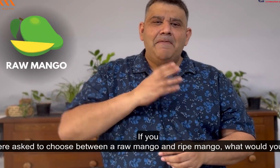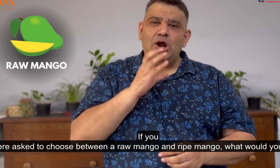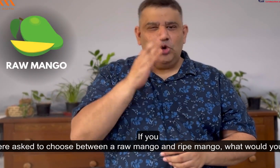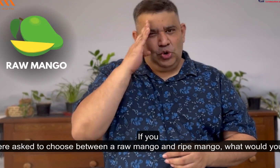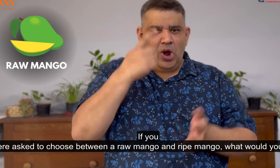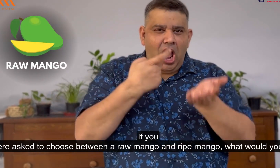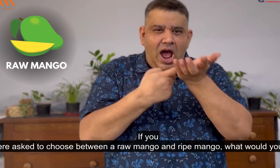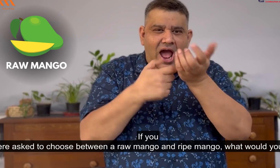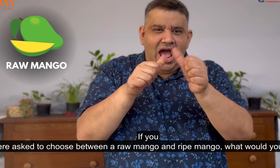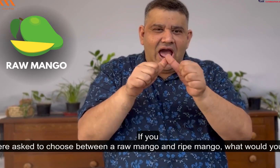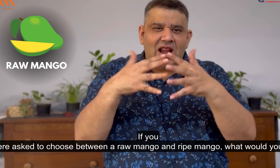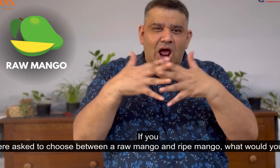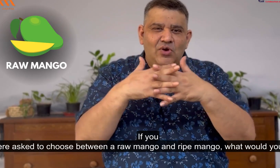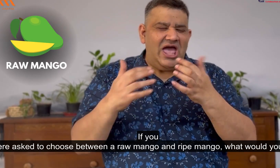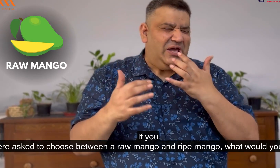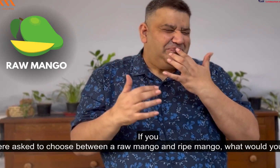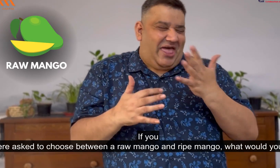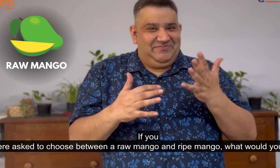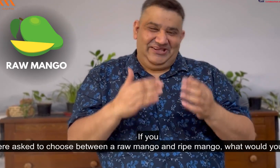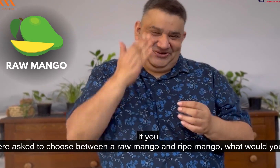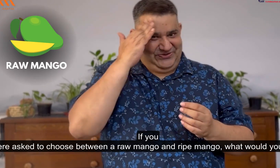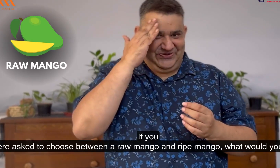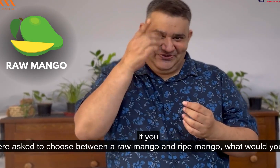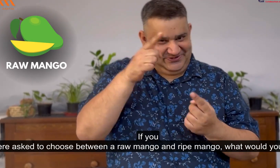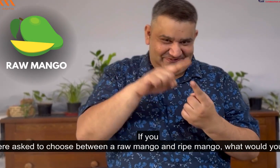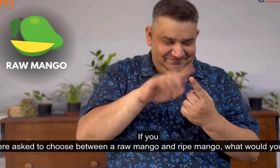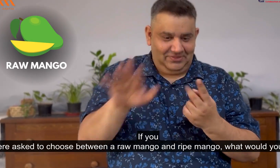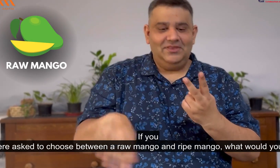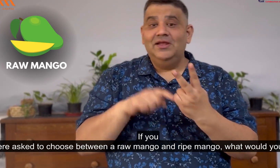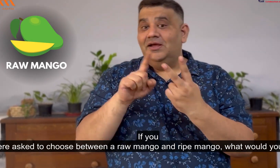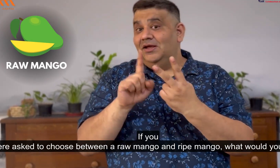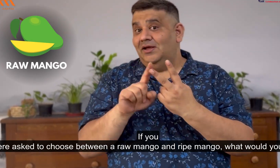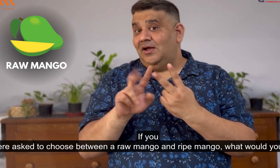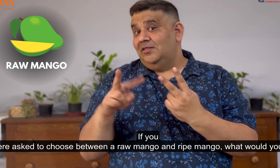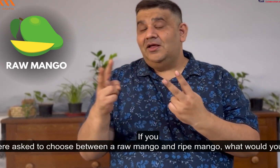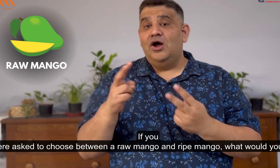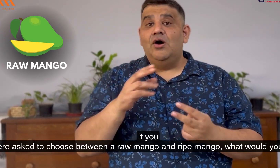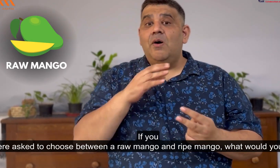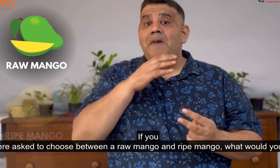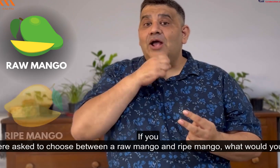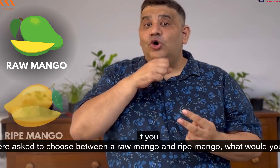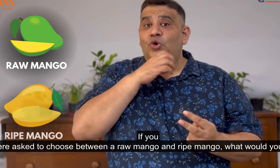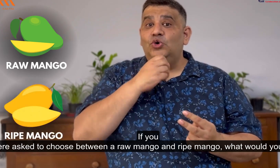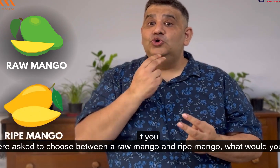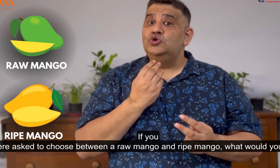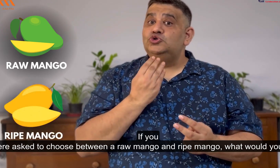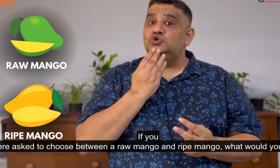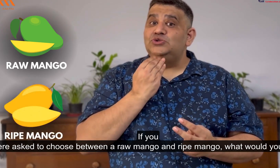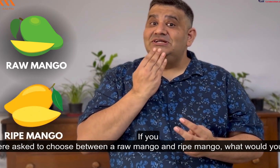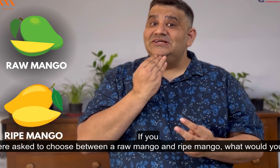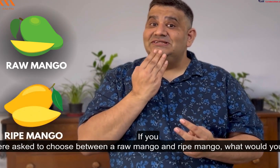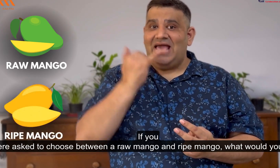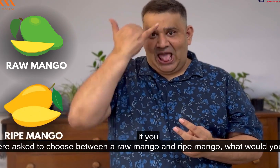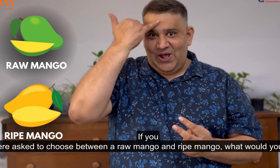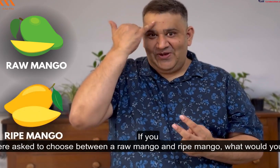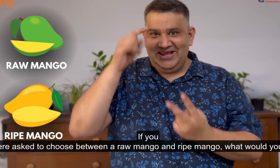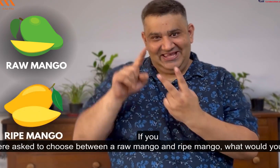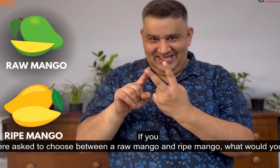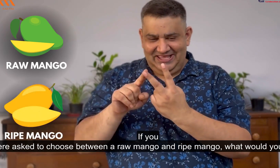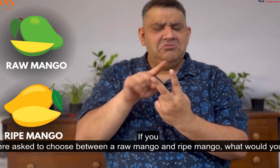सोचिए, अगर आपसे कच्चे आम और पक्के आम में से किसी एक को चुनने को कहा जाए, तो आप क्या चुनेंगे?